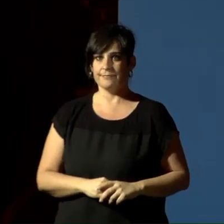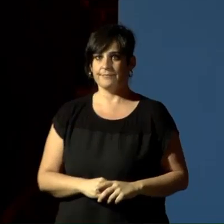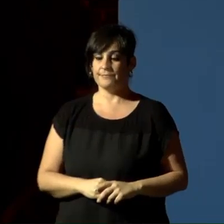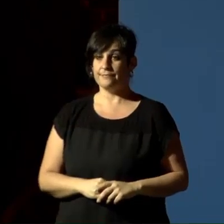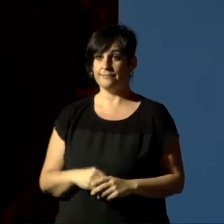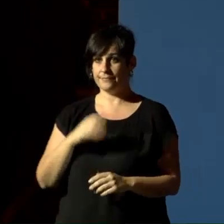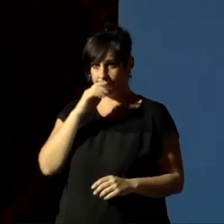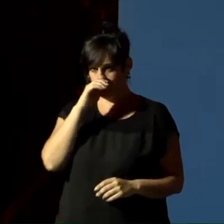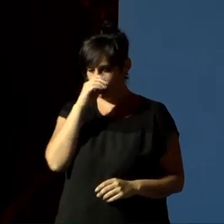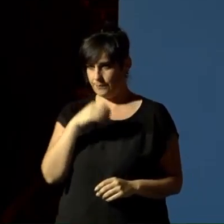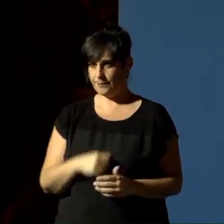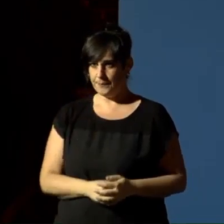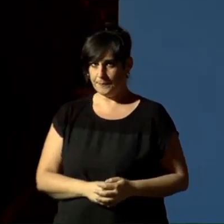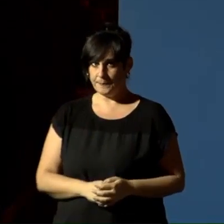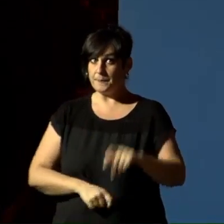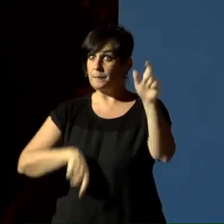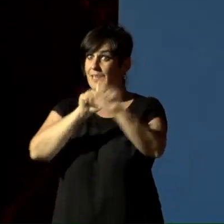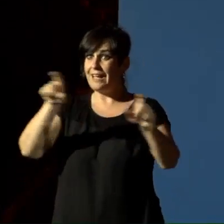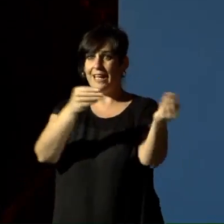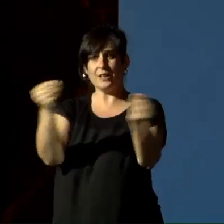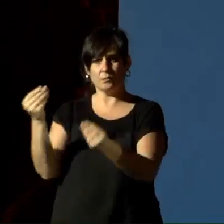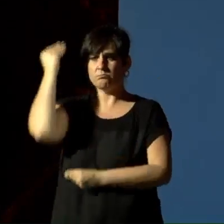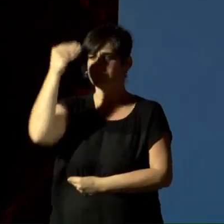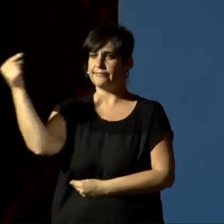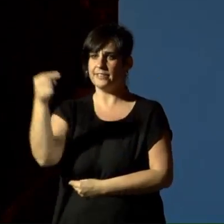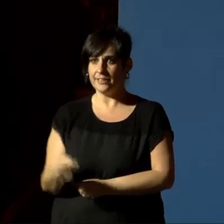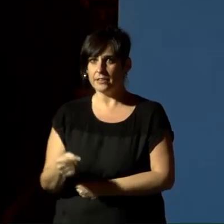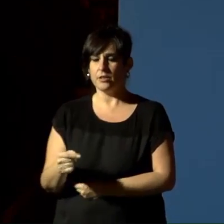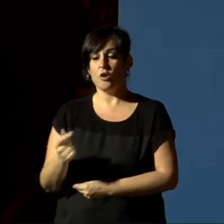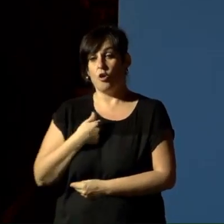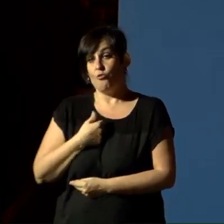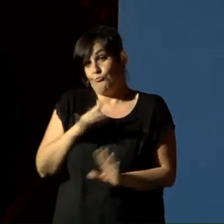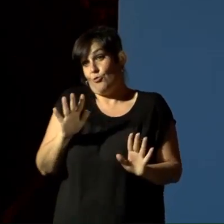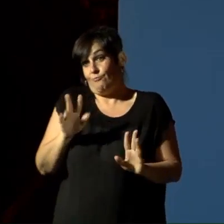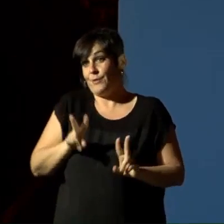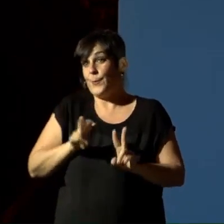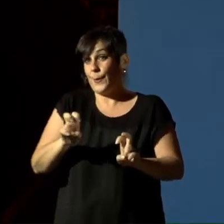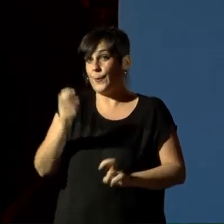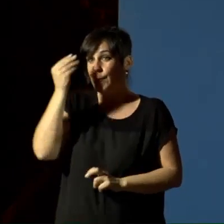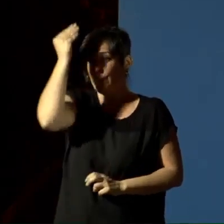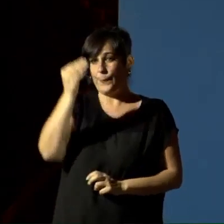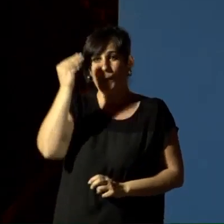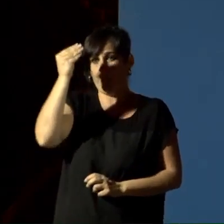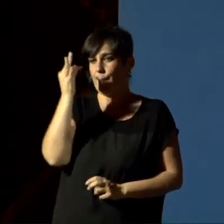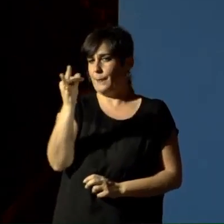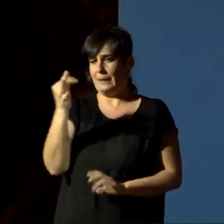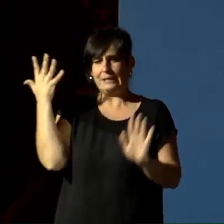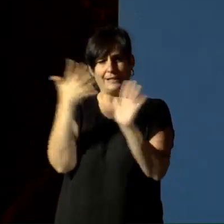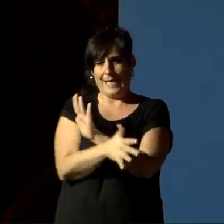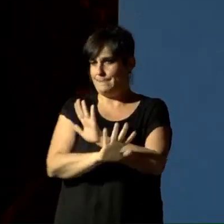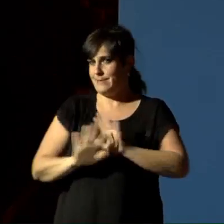Moita xente con pesimismo ou con cinismo. Eu son unha optimista crónica, non teño